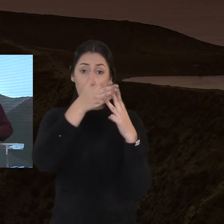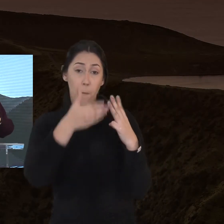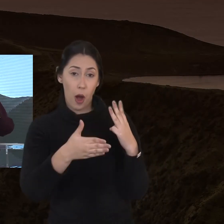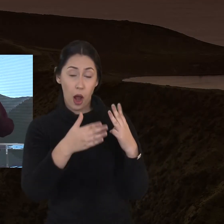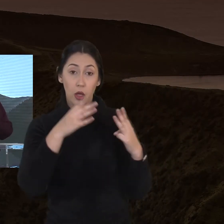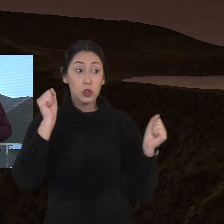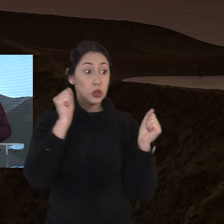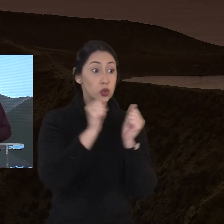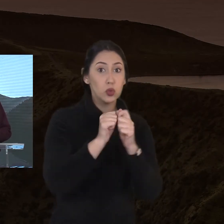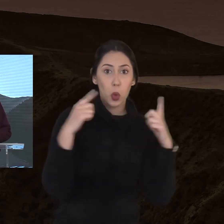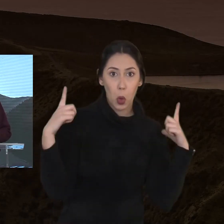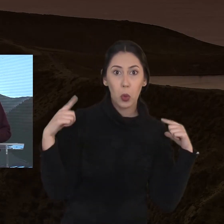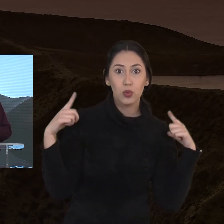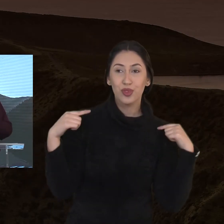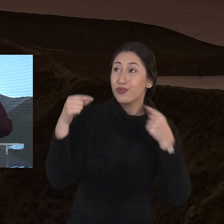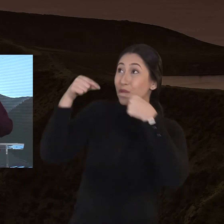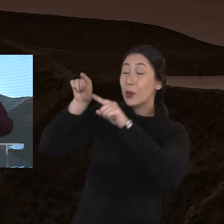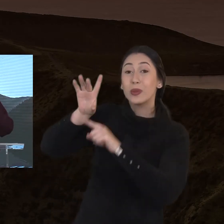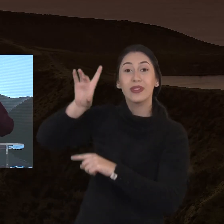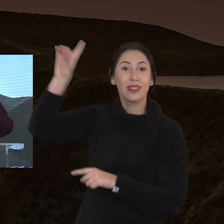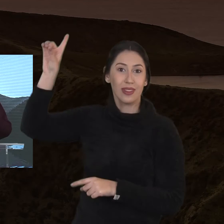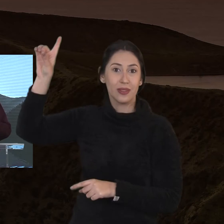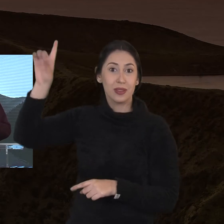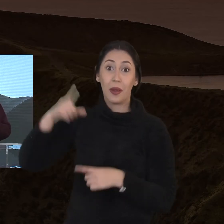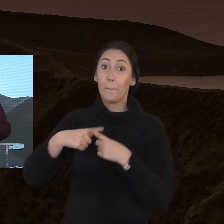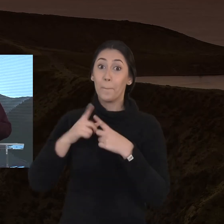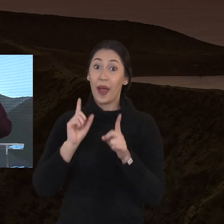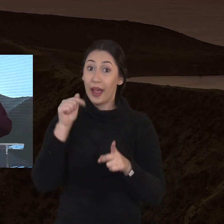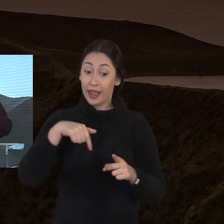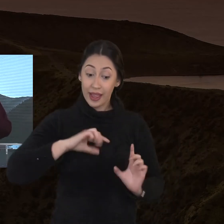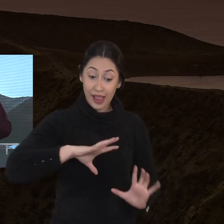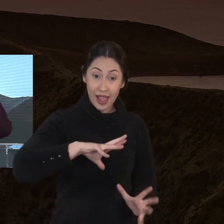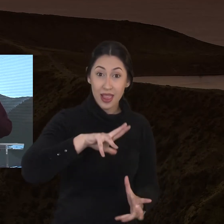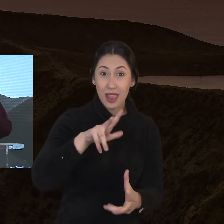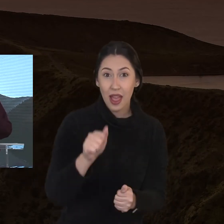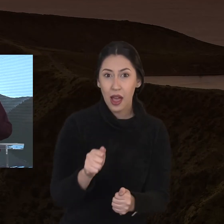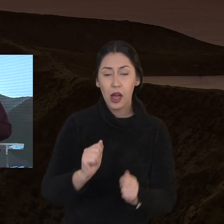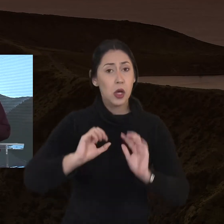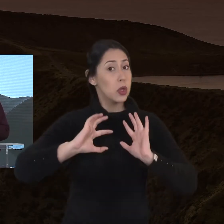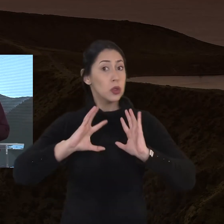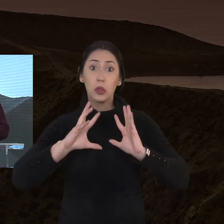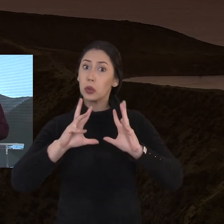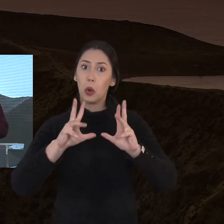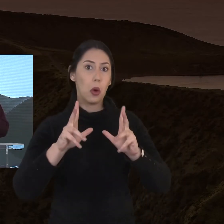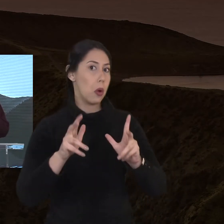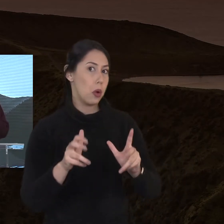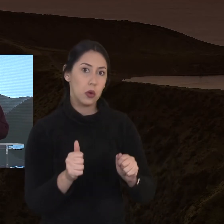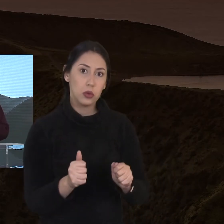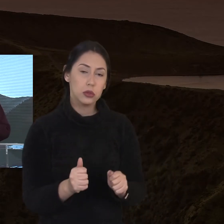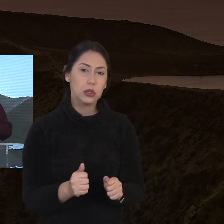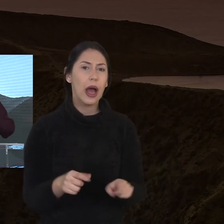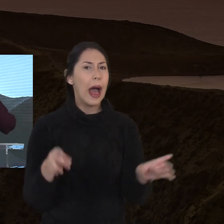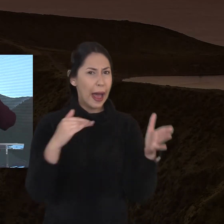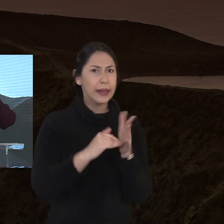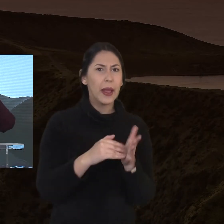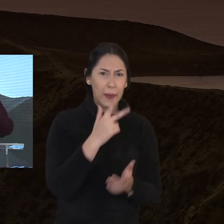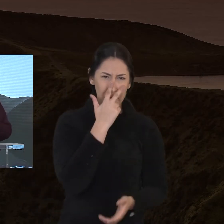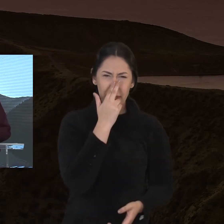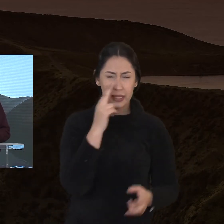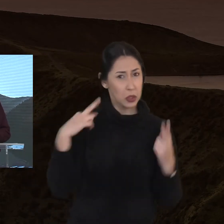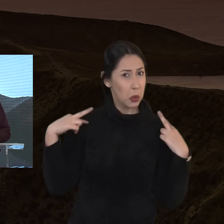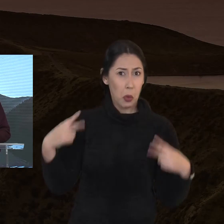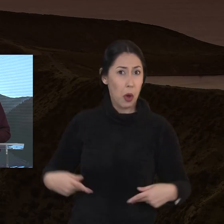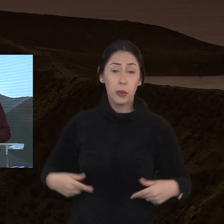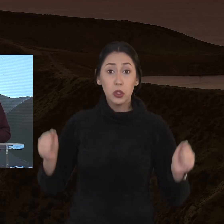rebelião mas da terra todos esses seres inclusive esses seres a parecido com os homens se juntaram